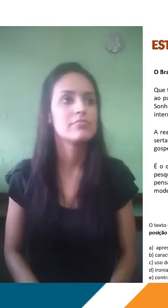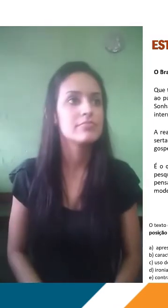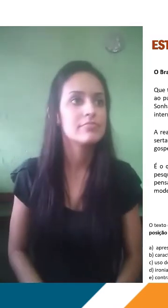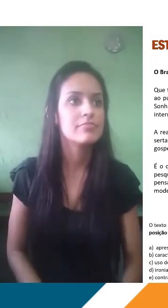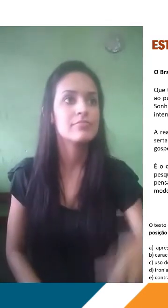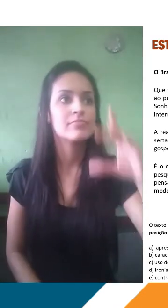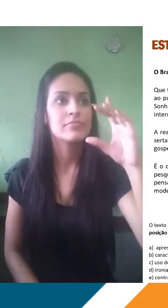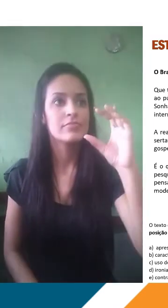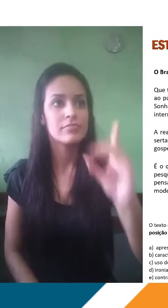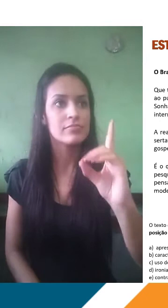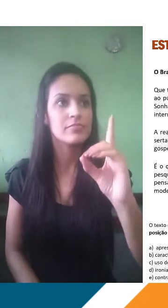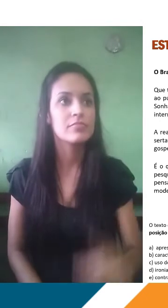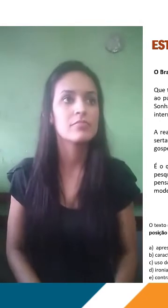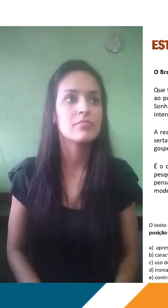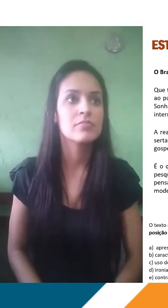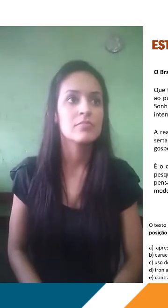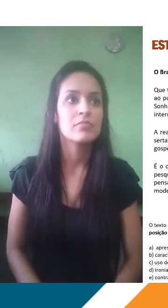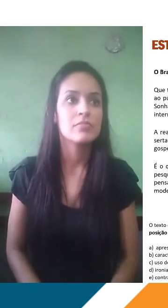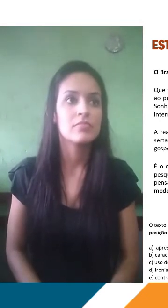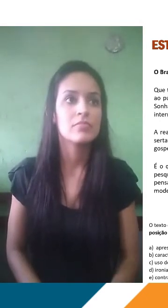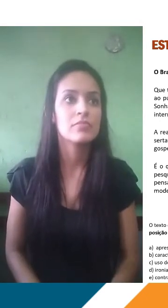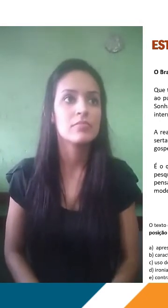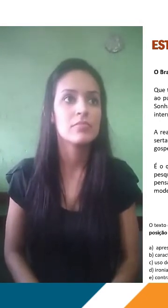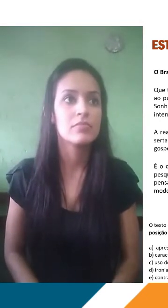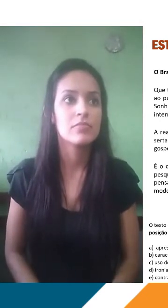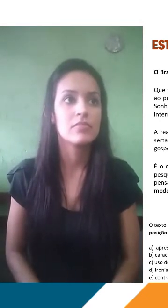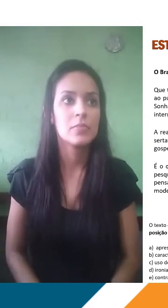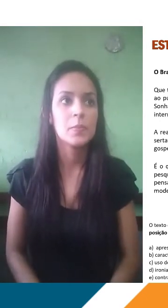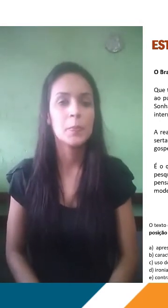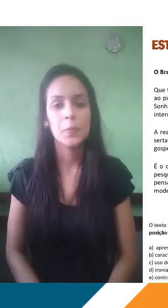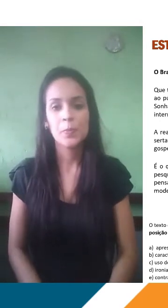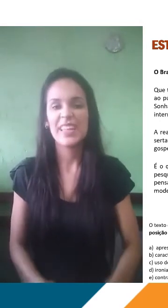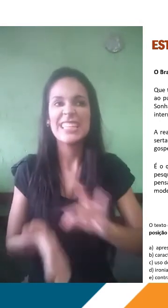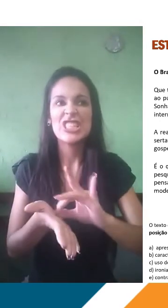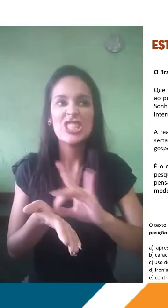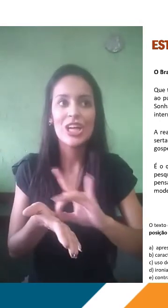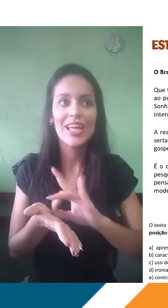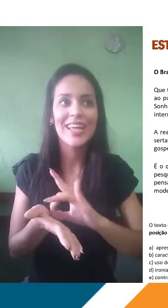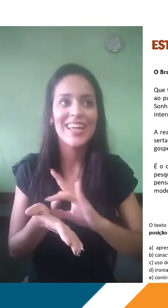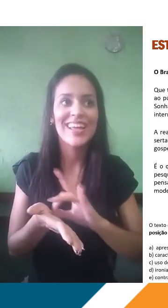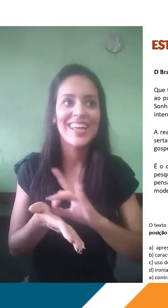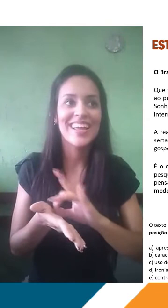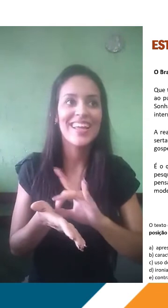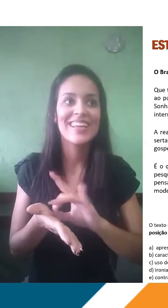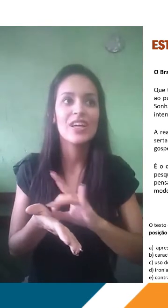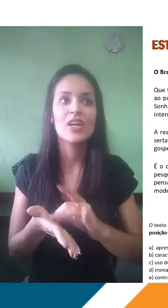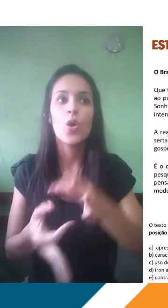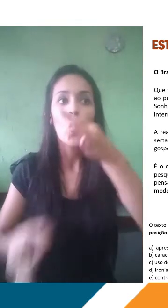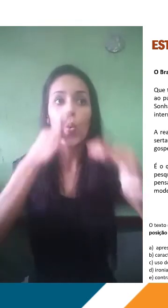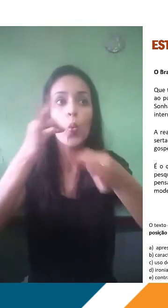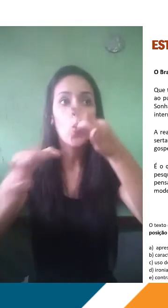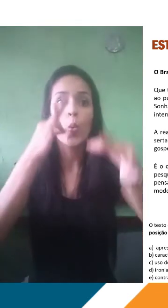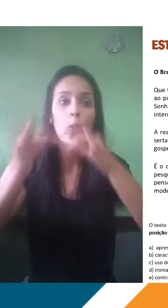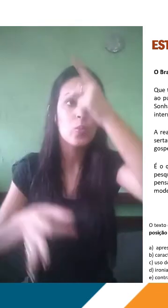E. Contraposição a impressões fundadas em elitismo e preconceito com a alusão a artistas de